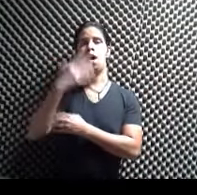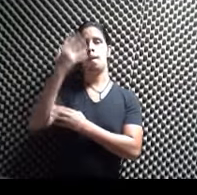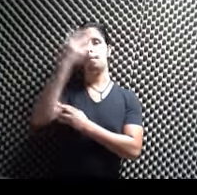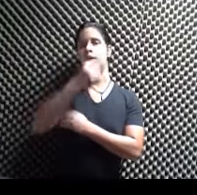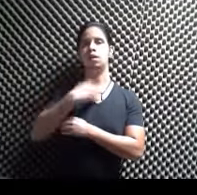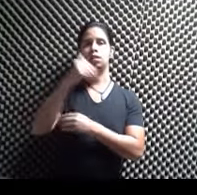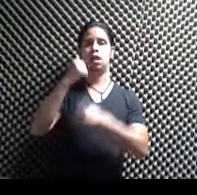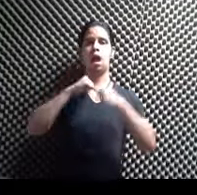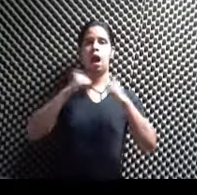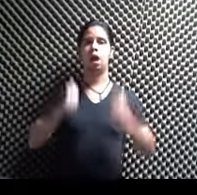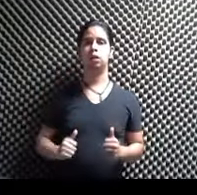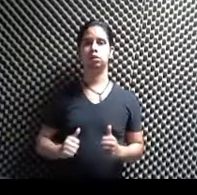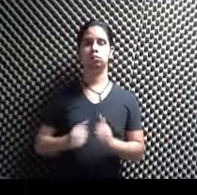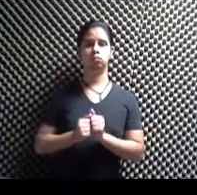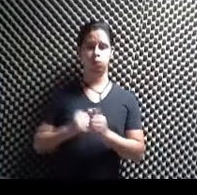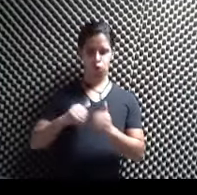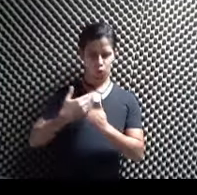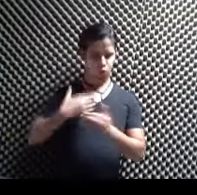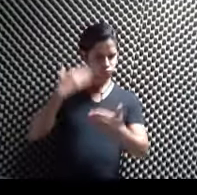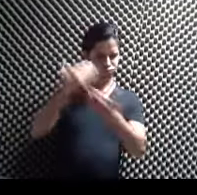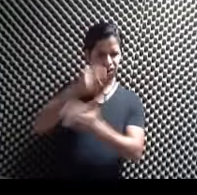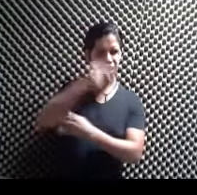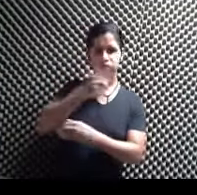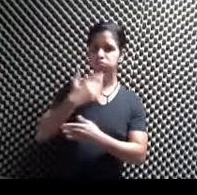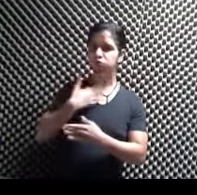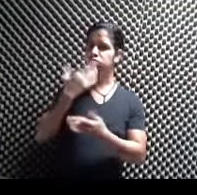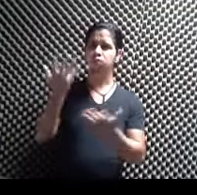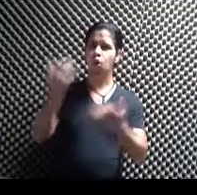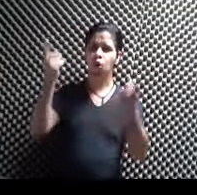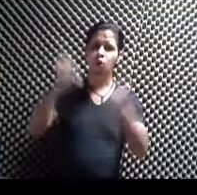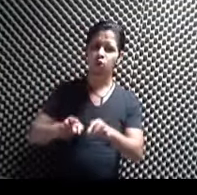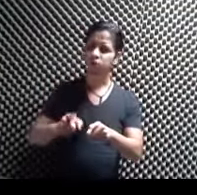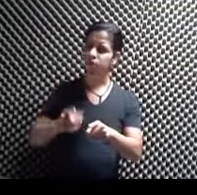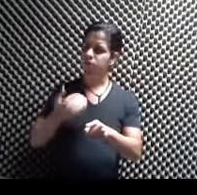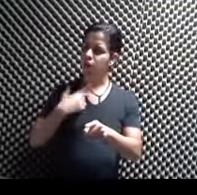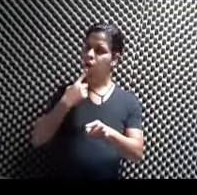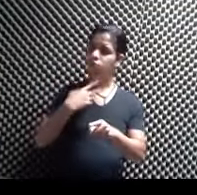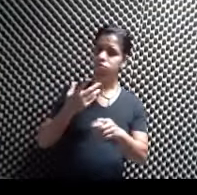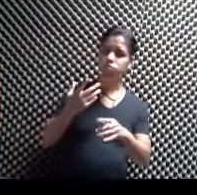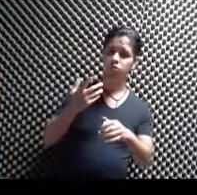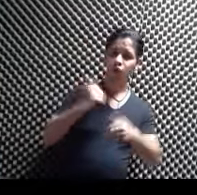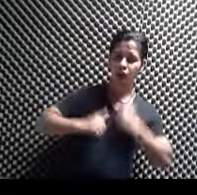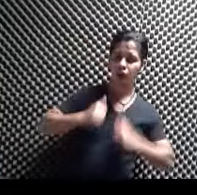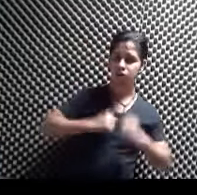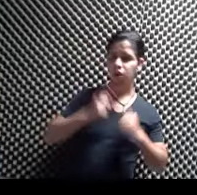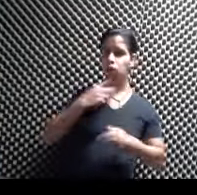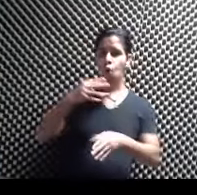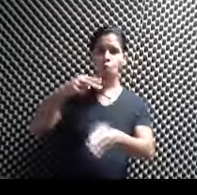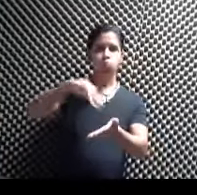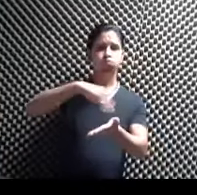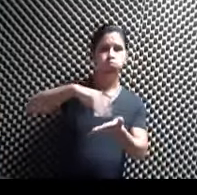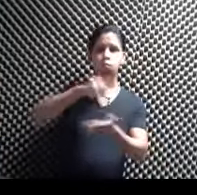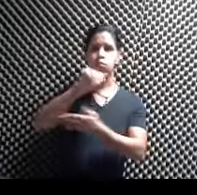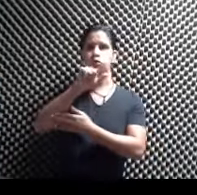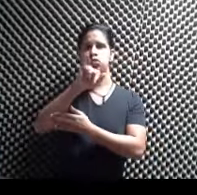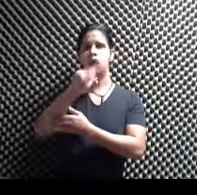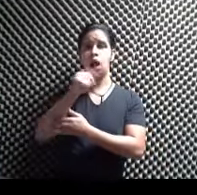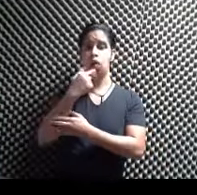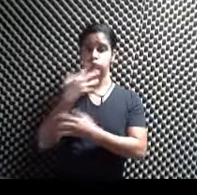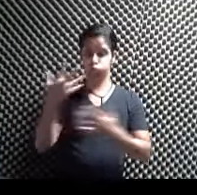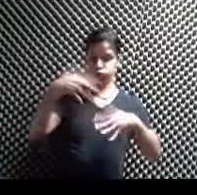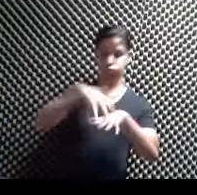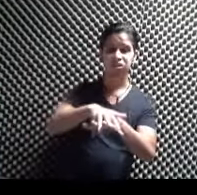Cuéntame, ¿cómo llegas aquí? ¿Qué pasa? ¿Esto es una obra? ¿Esto es musical? ¿Esto es una mezcla de ambos? Pues